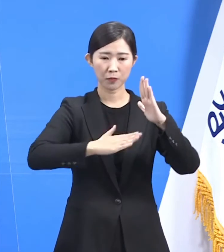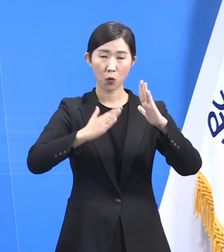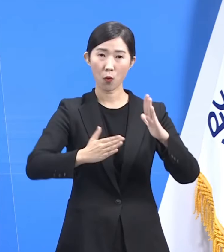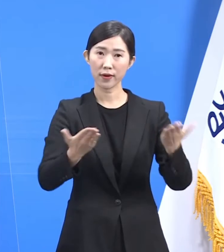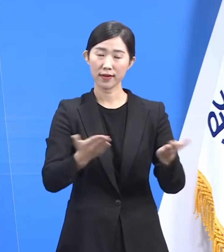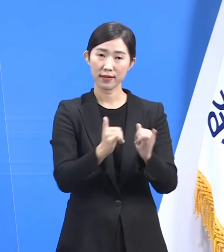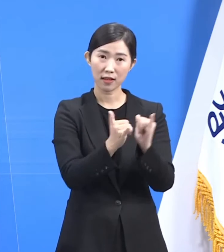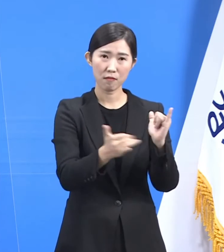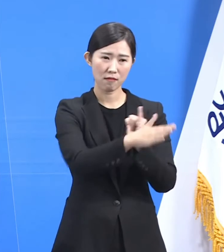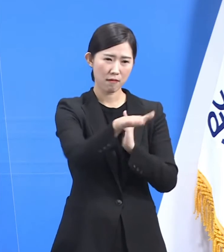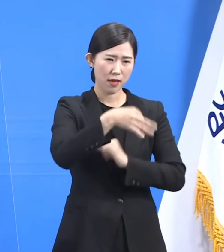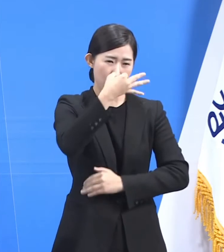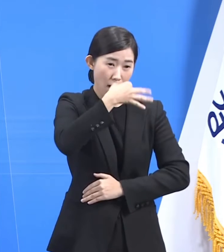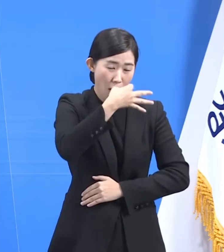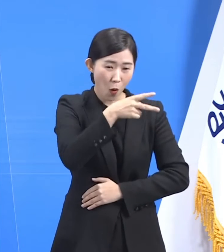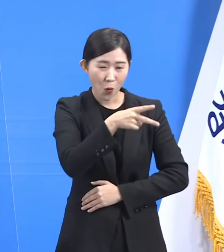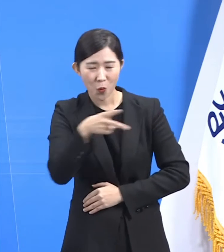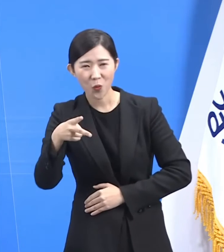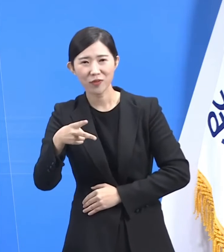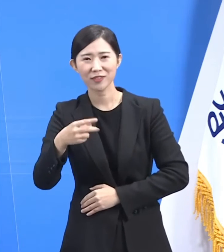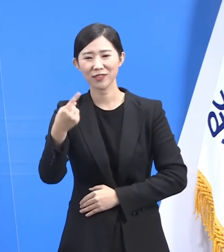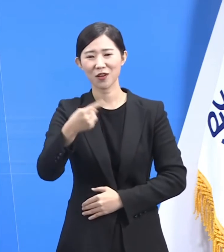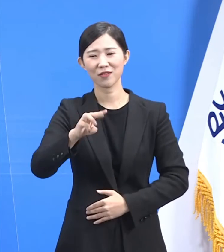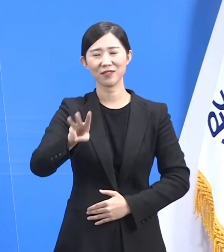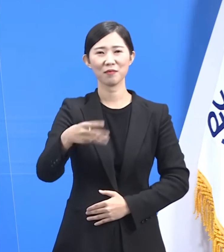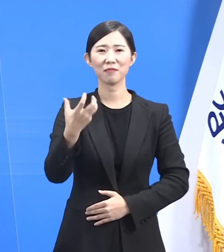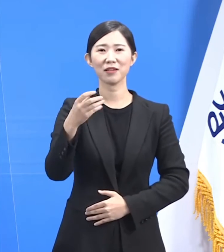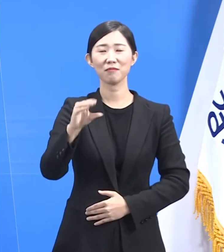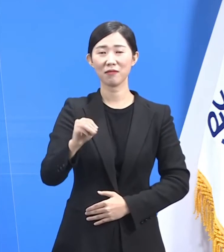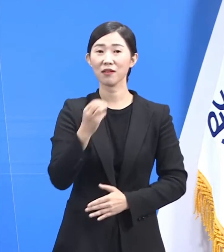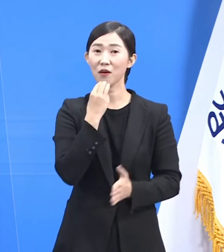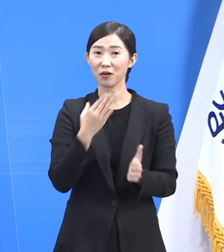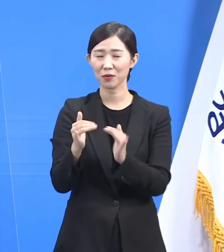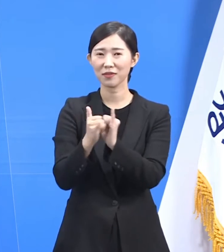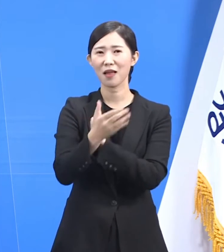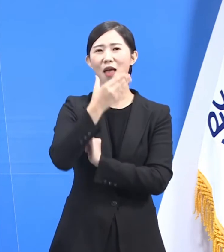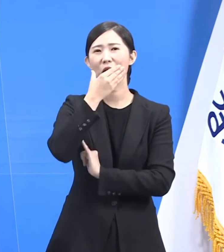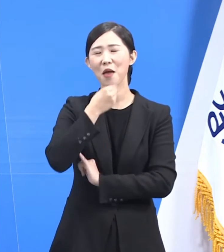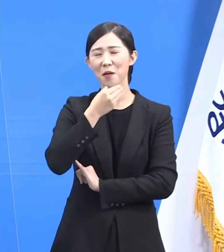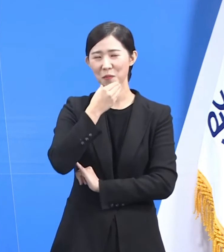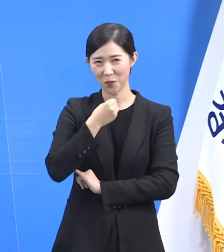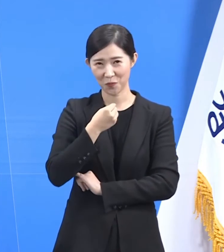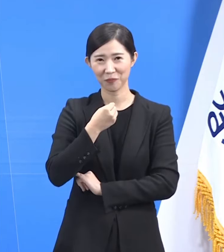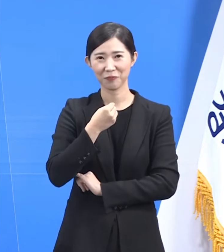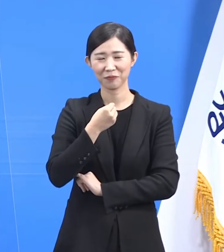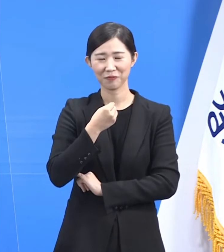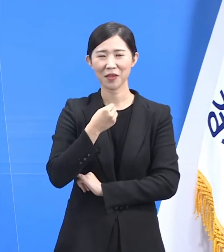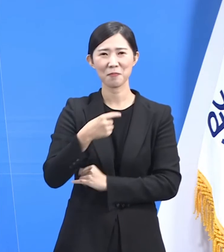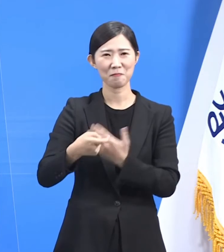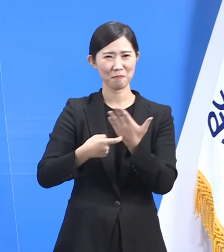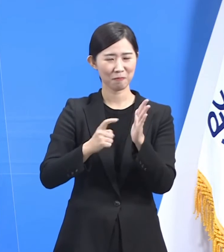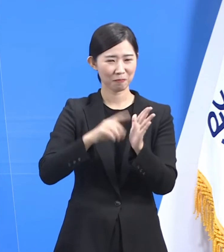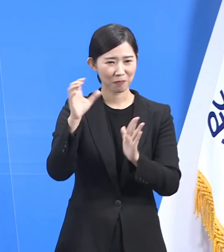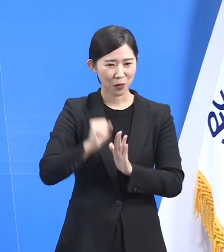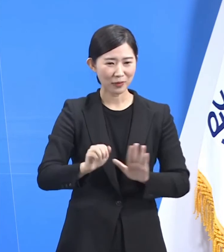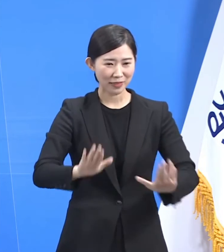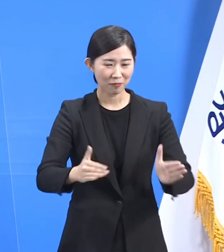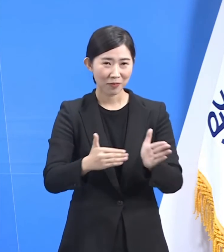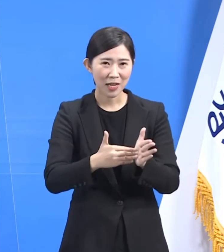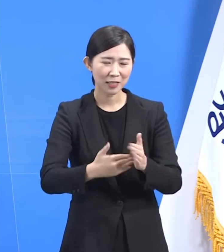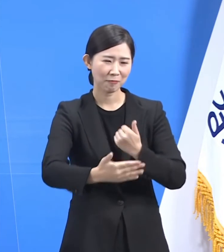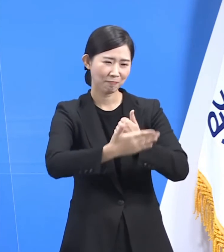곧 1380만 도민의 행복과 이어진다는 마음으로 지금까지 선뜻 동참해 주신